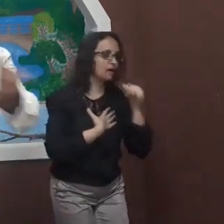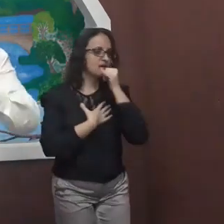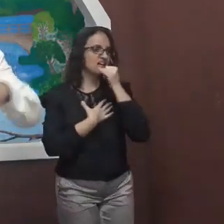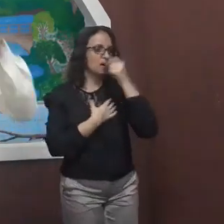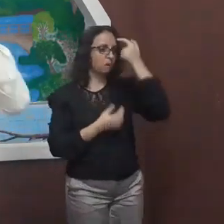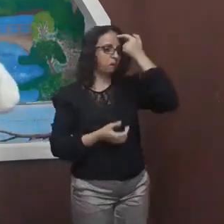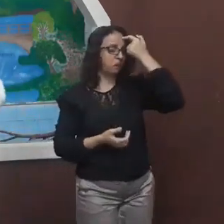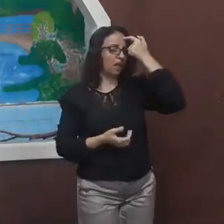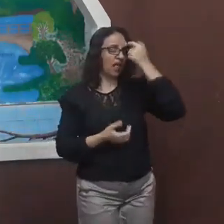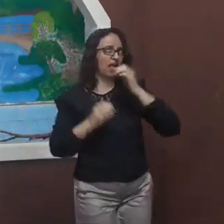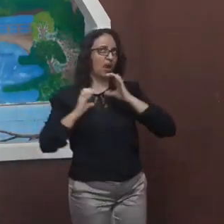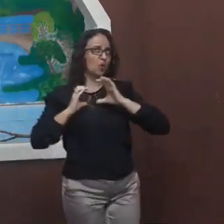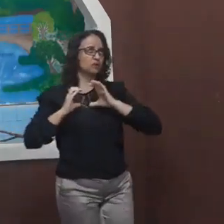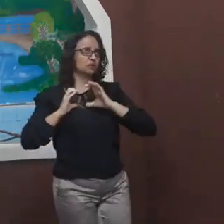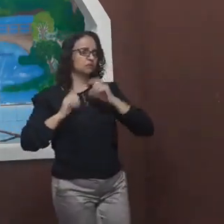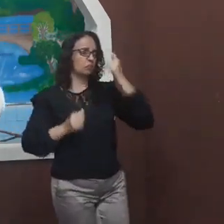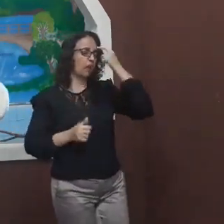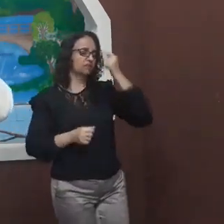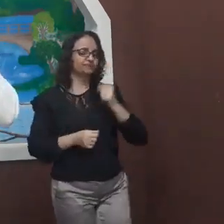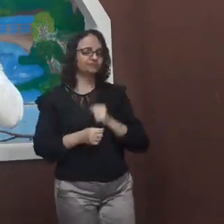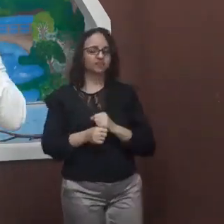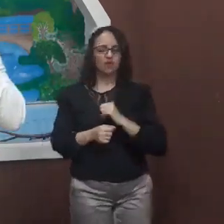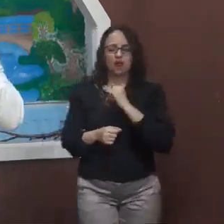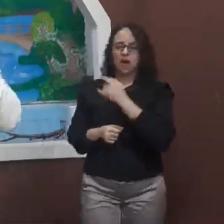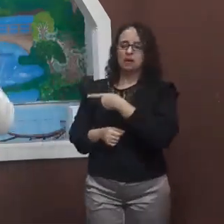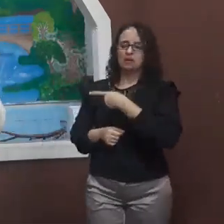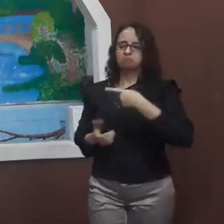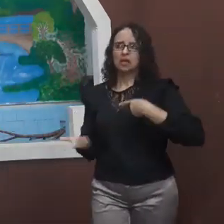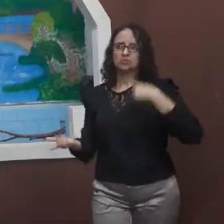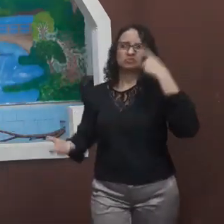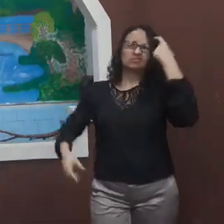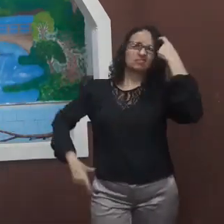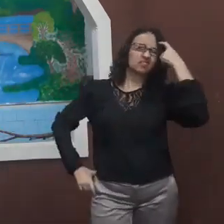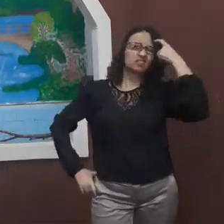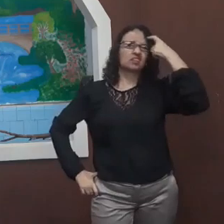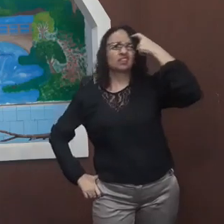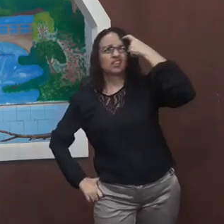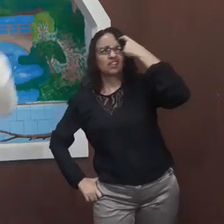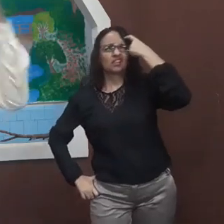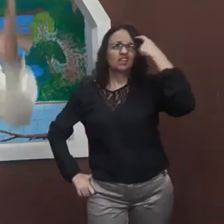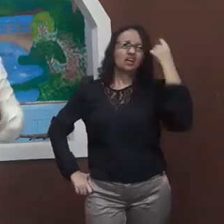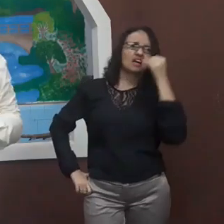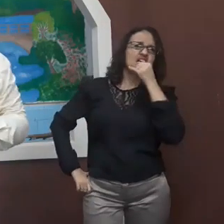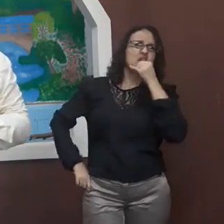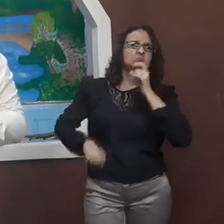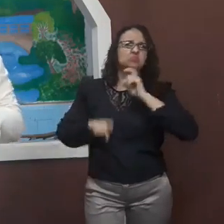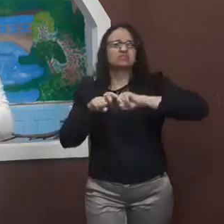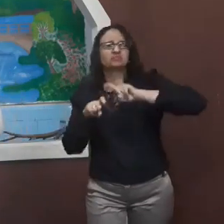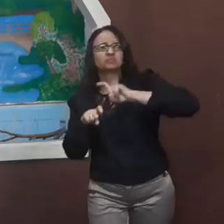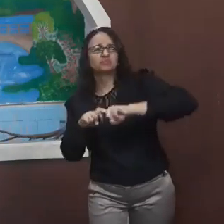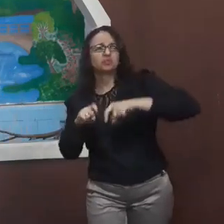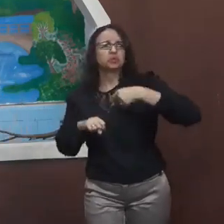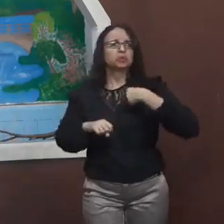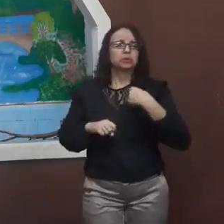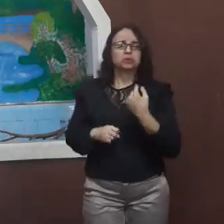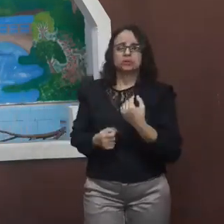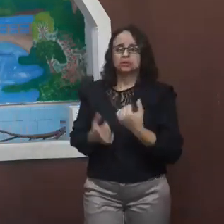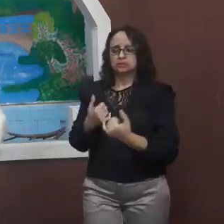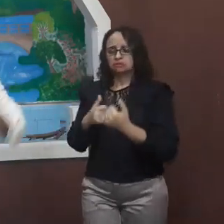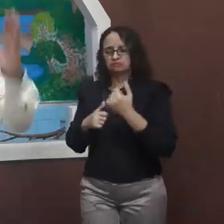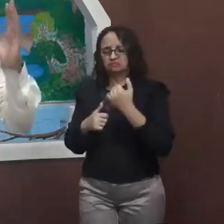fui tentado, olha, passou ali, quem fala assim, né, questão da sexualidade, né, fui